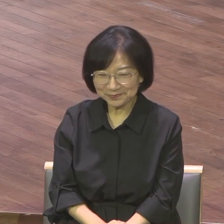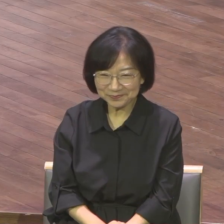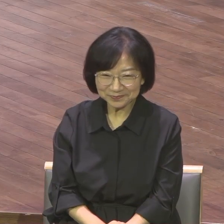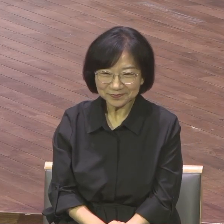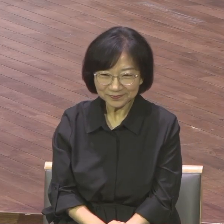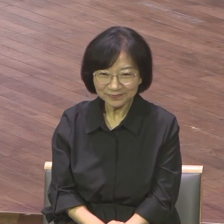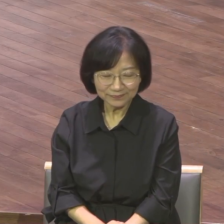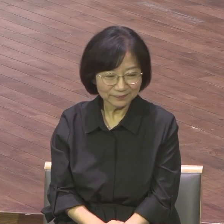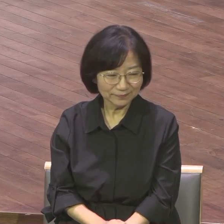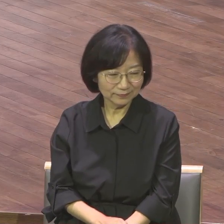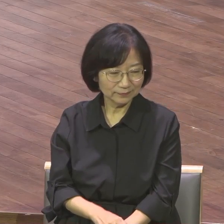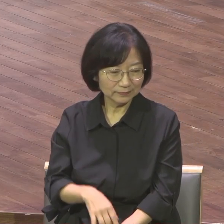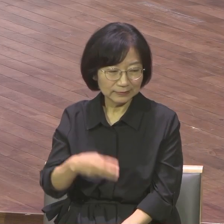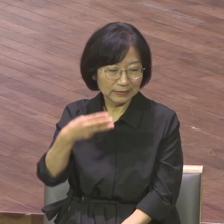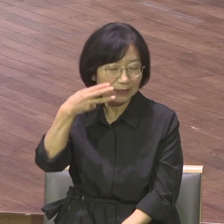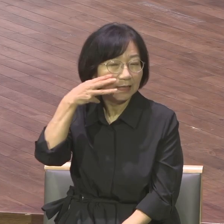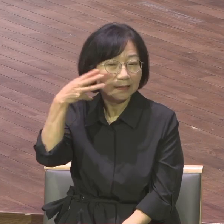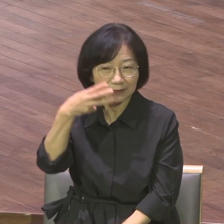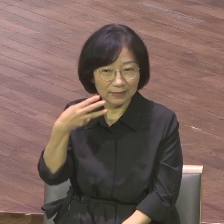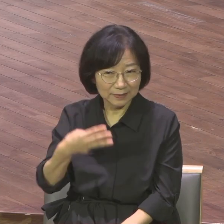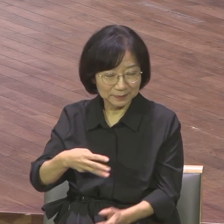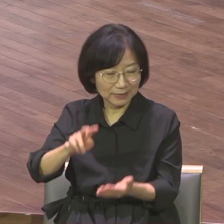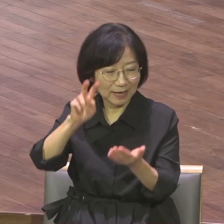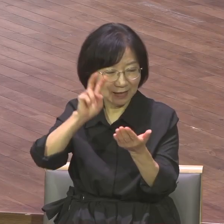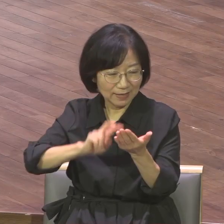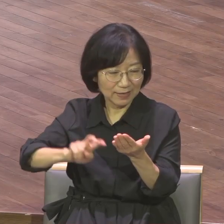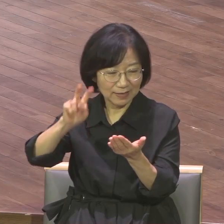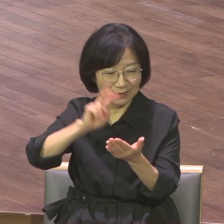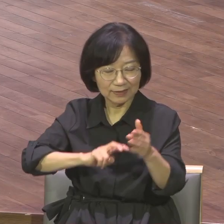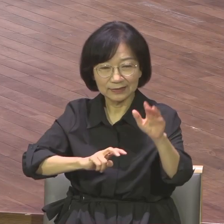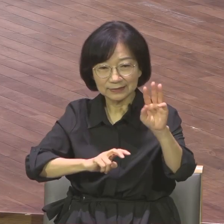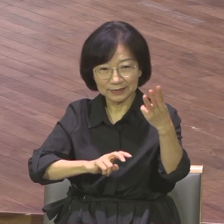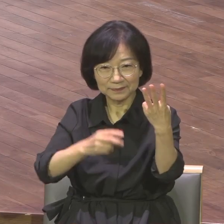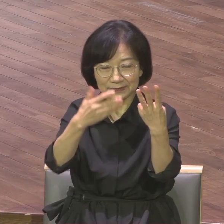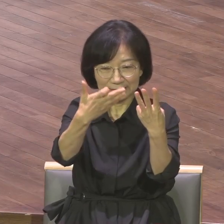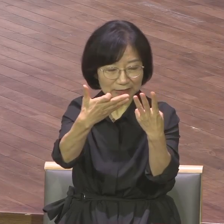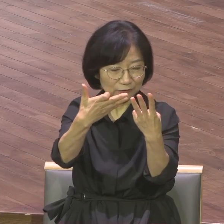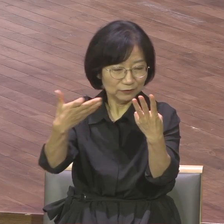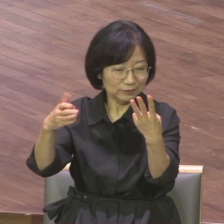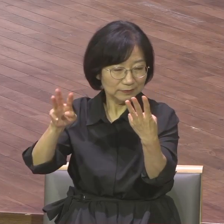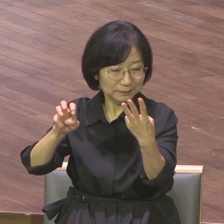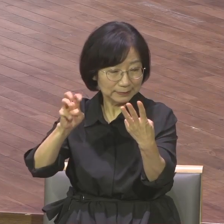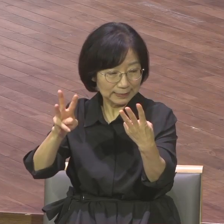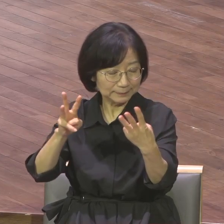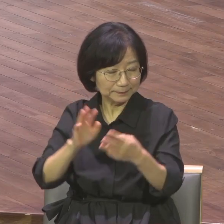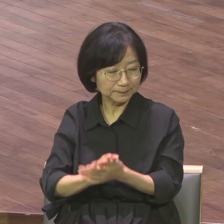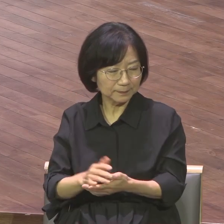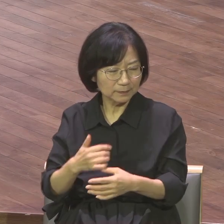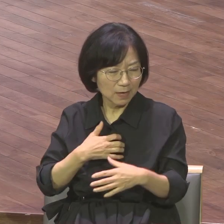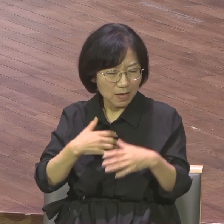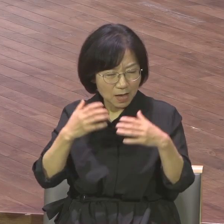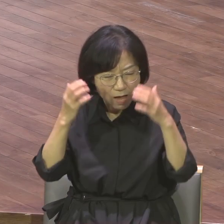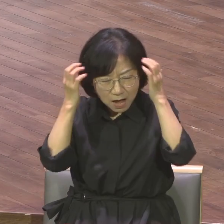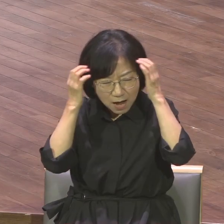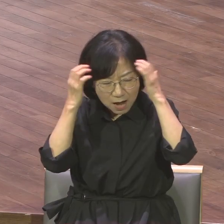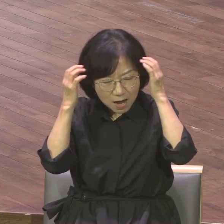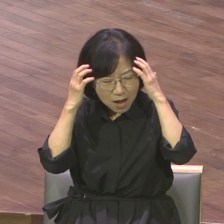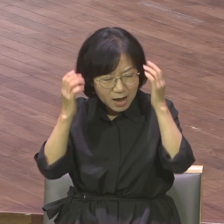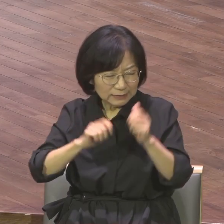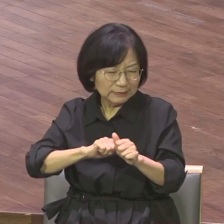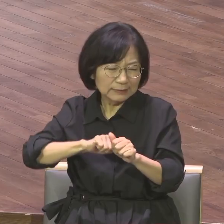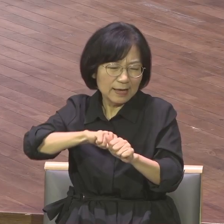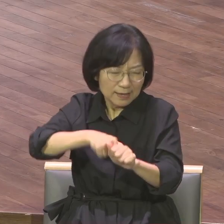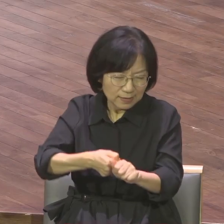하나님 말씀 예레미야 애가 3장 19절로 33절까지 교독합니다. 내